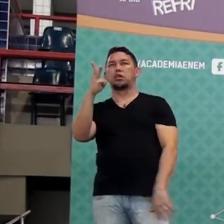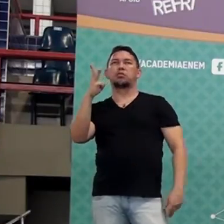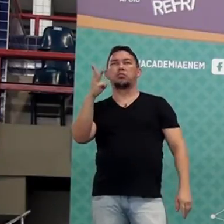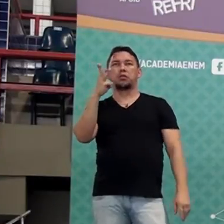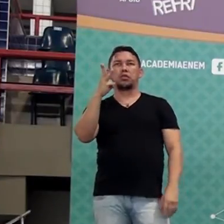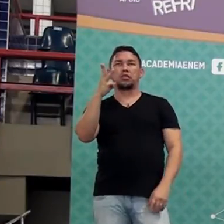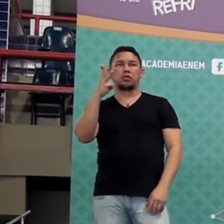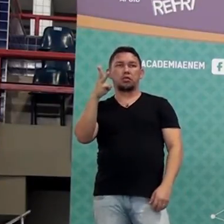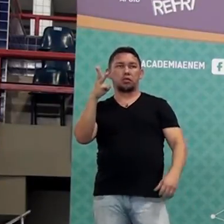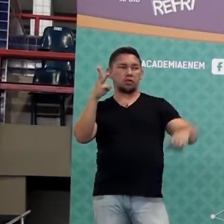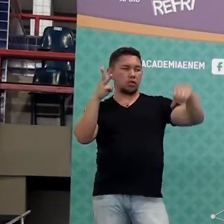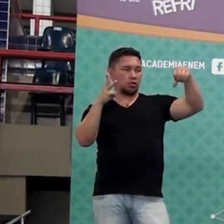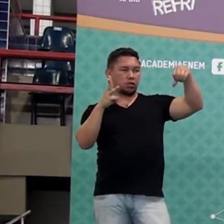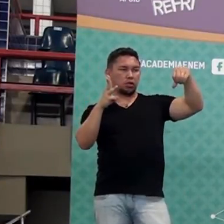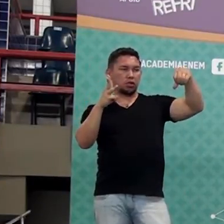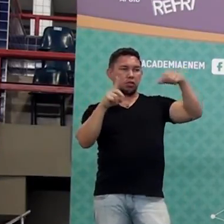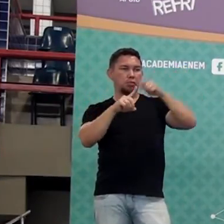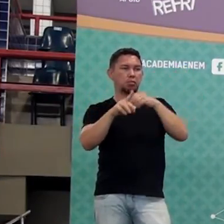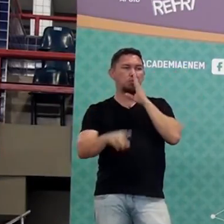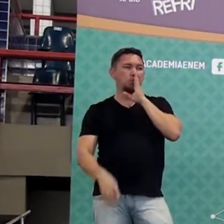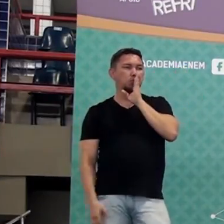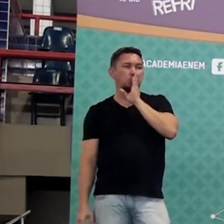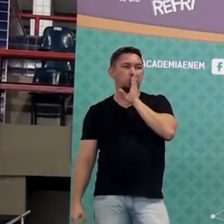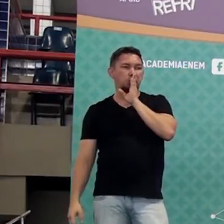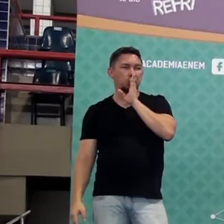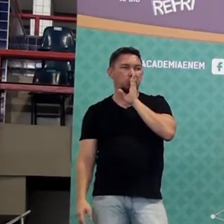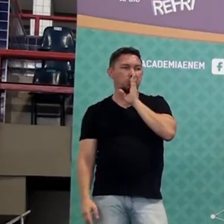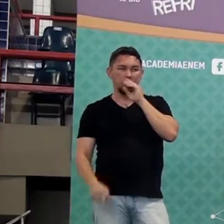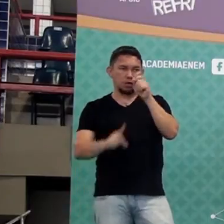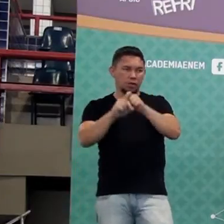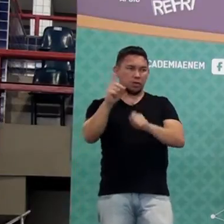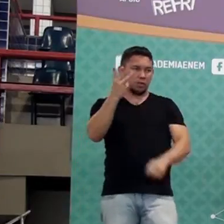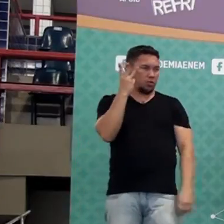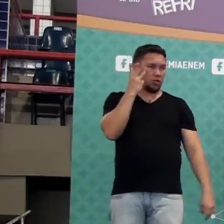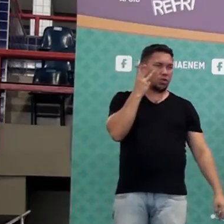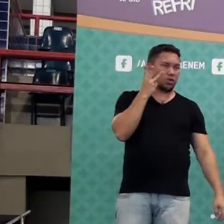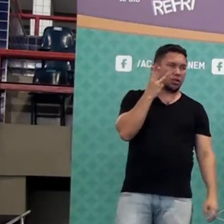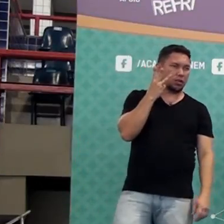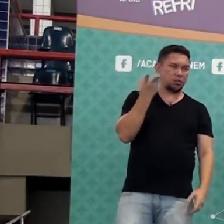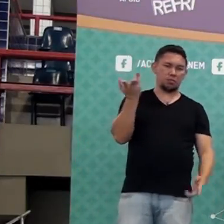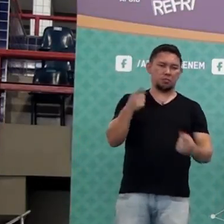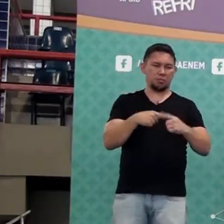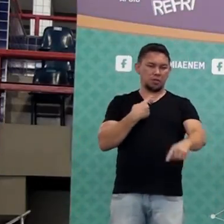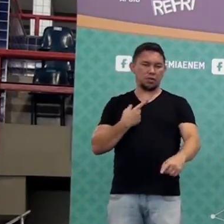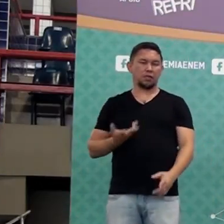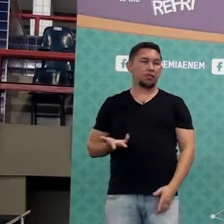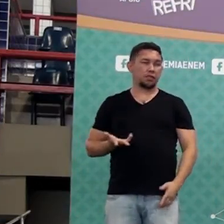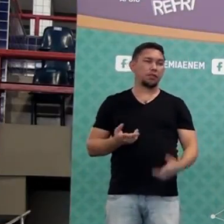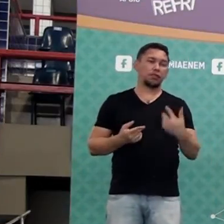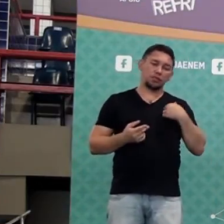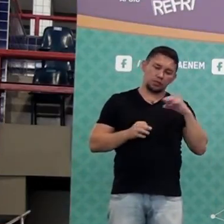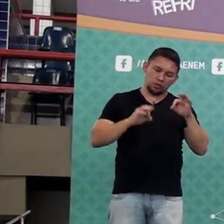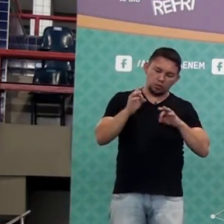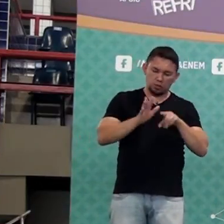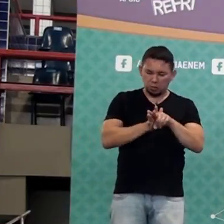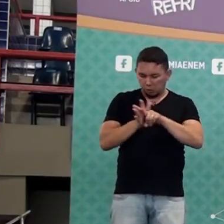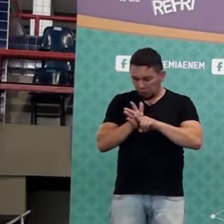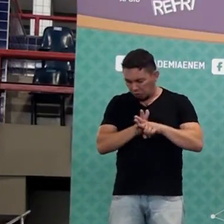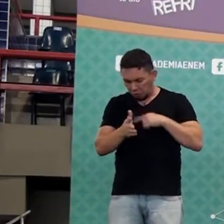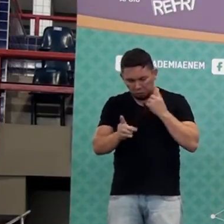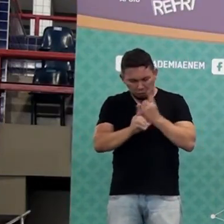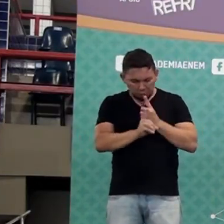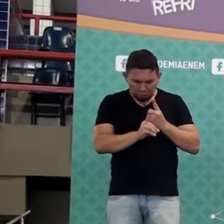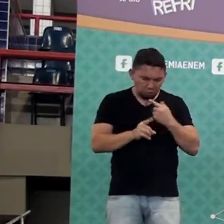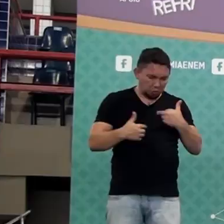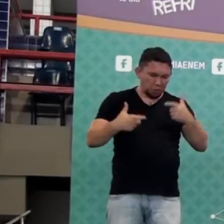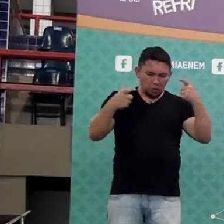ano e os outros 9 meses não ter vento. Aí só vai produzir eletricidade durante 3 meses? Não adianta. Então tem que ser feito um estudo